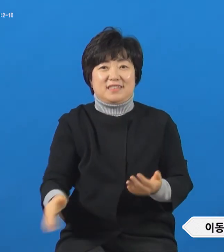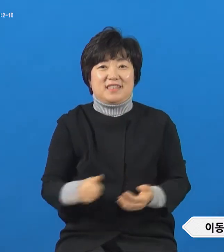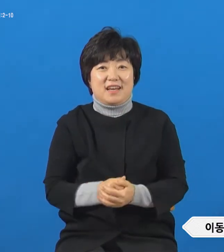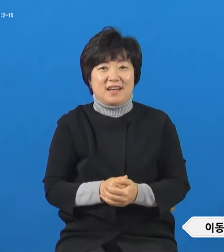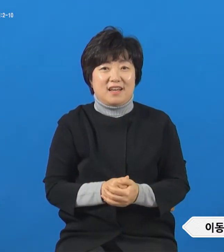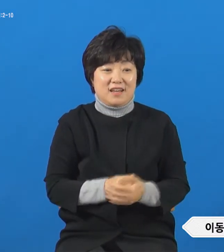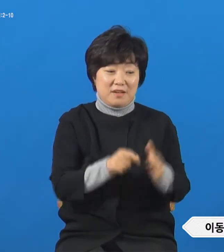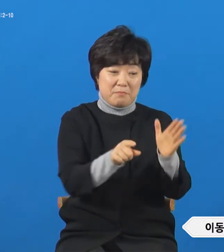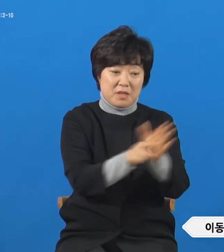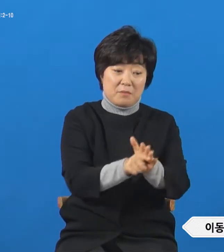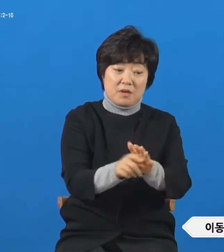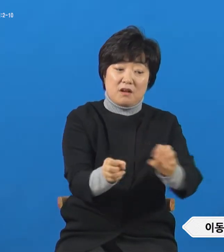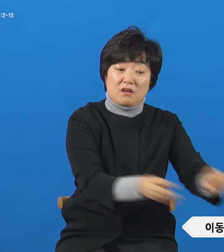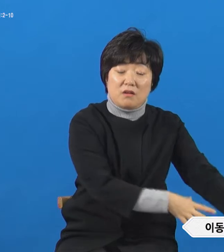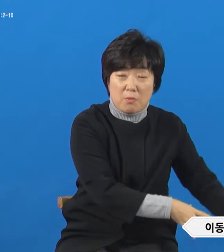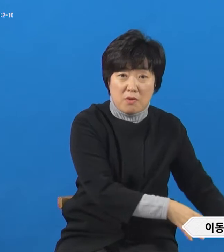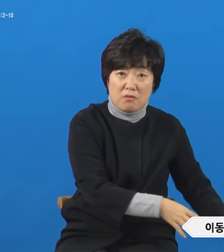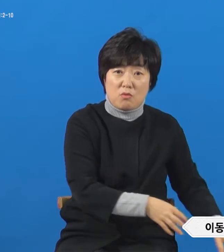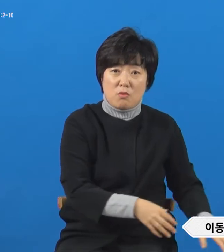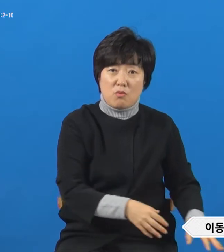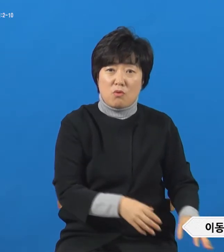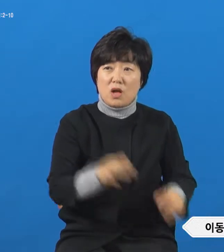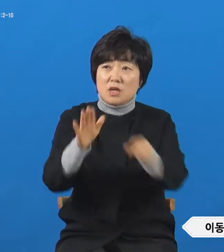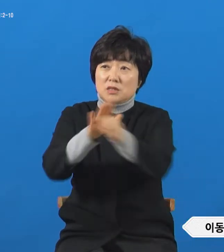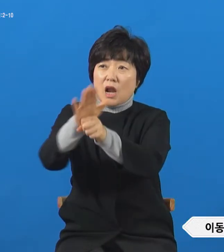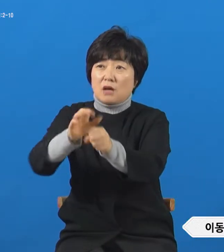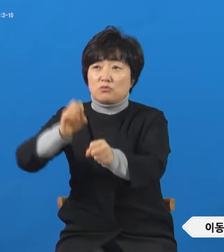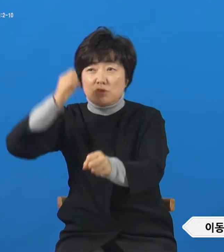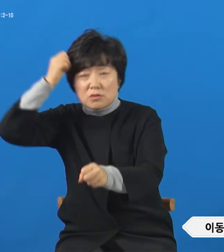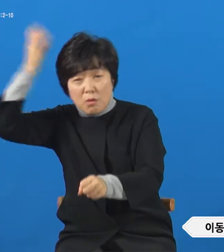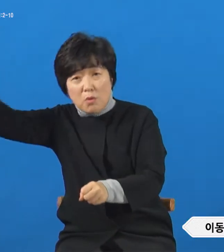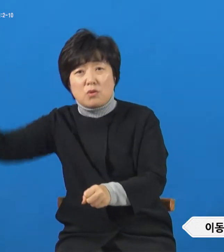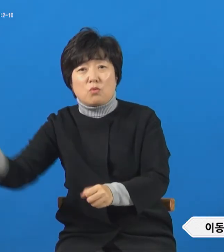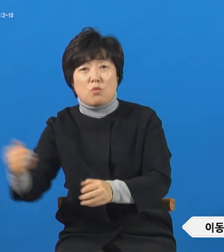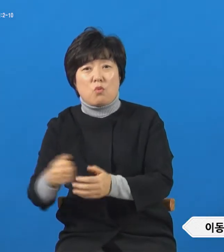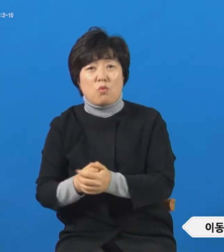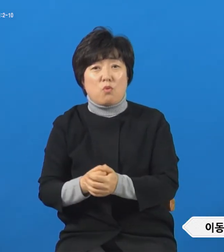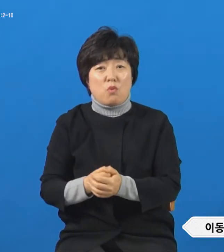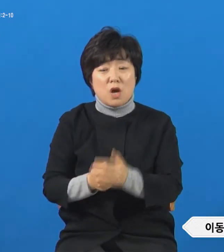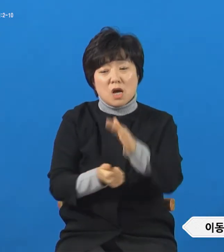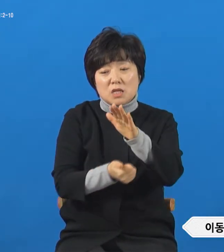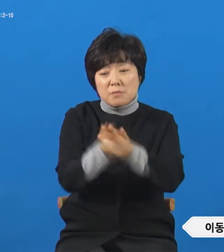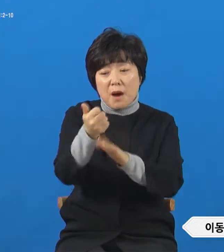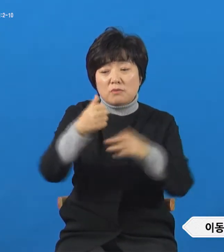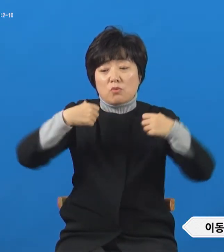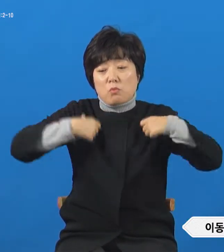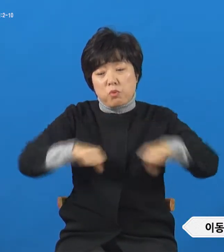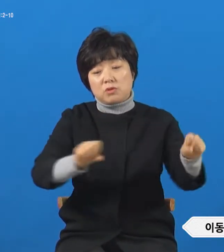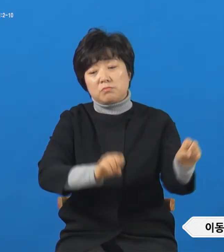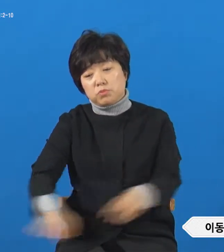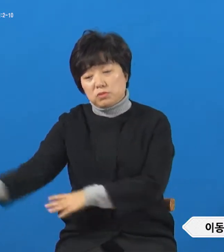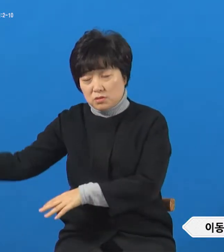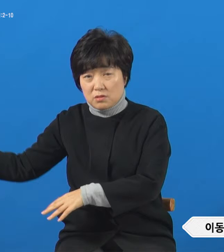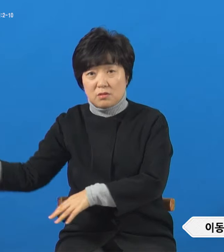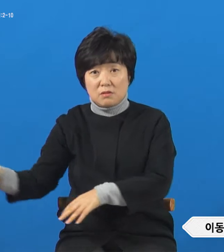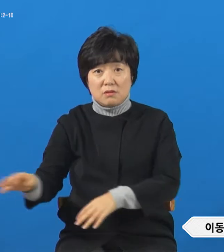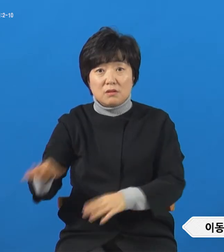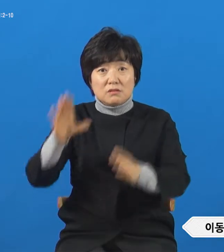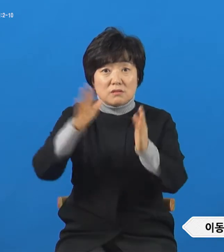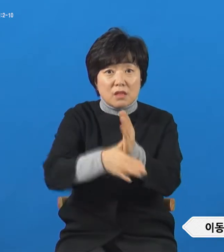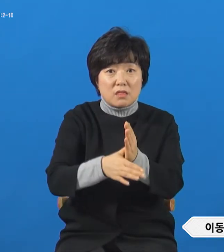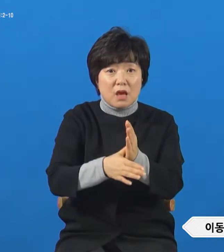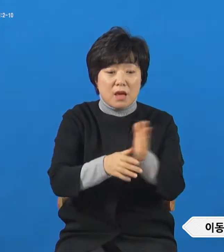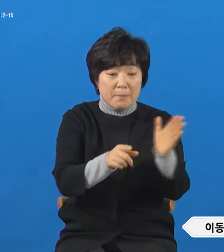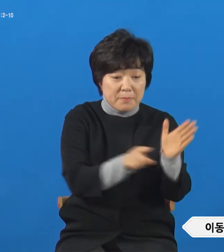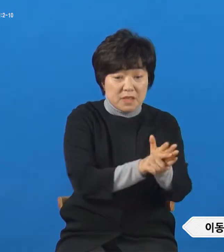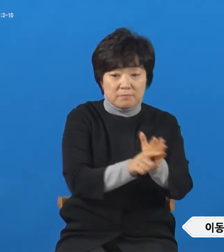여러분, 믿음을 상실한 시대 속에서 그리고 사랑을 잊어버리고 있는 시대 속에서 그리고 희망을 포기당한 시대 속에서